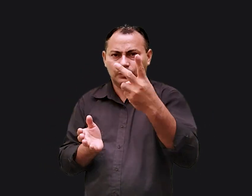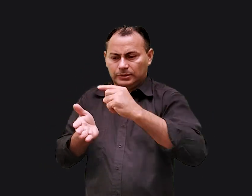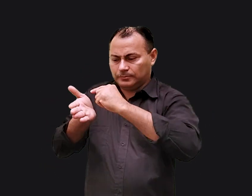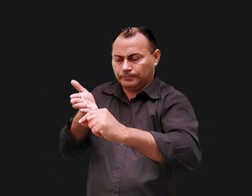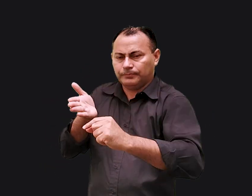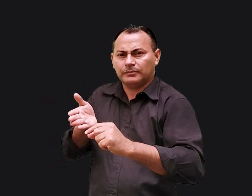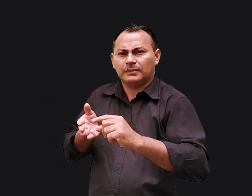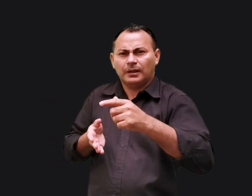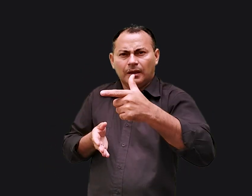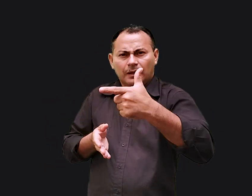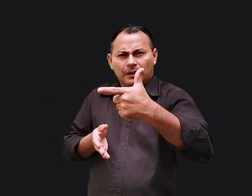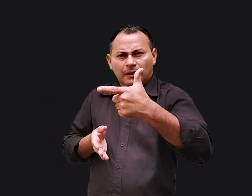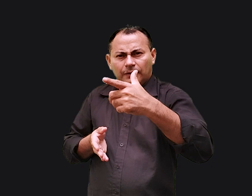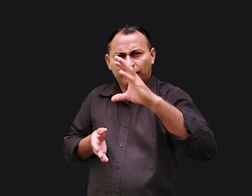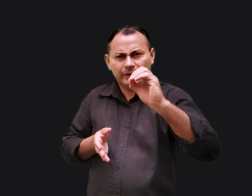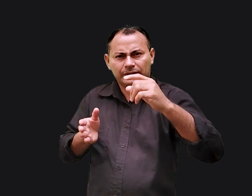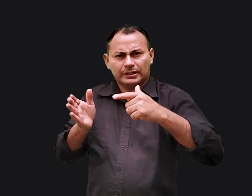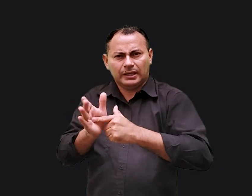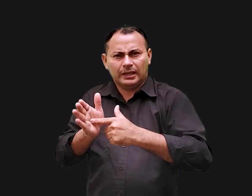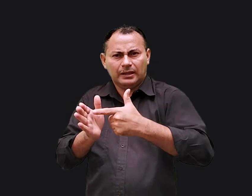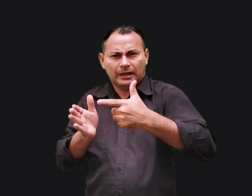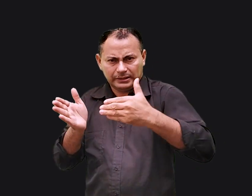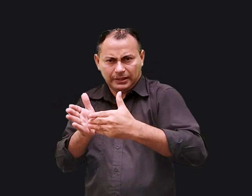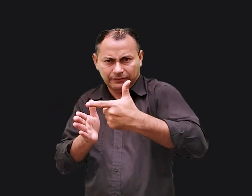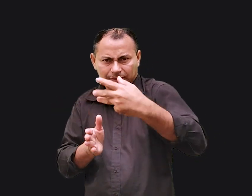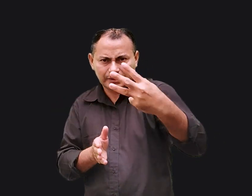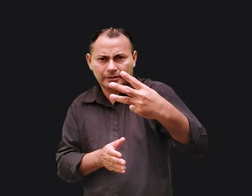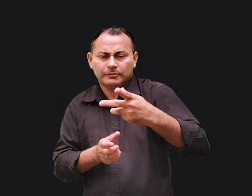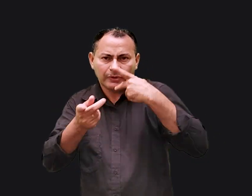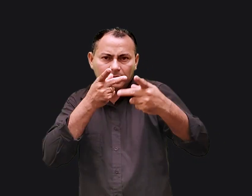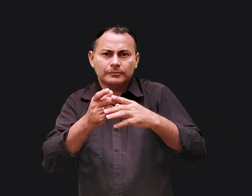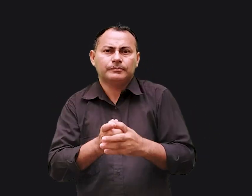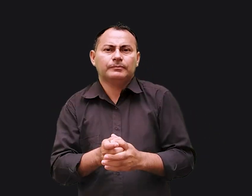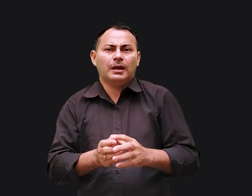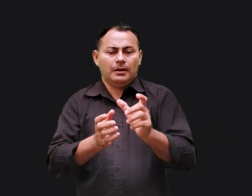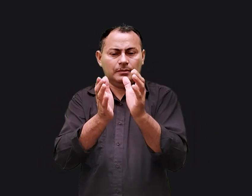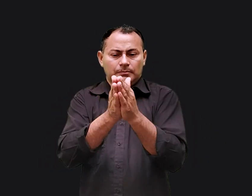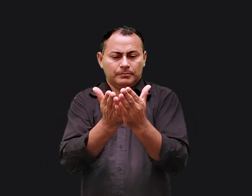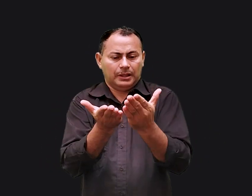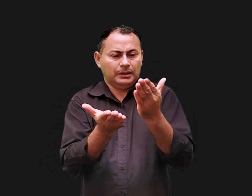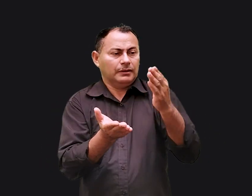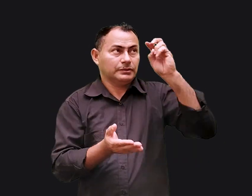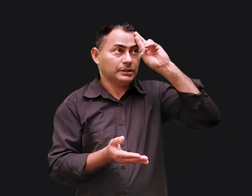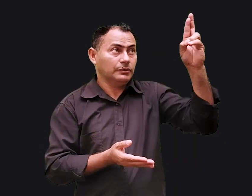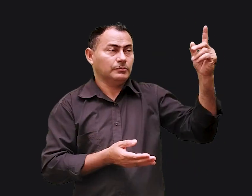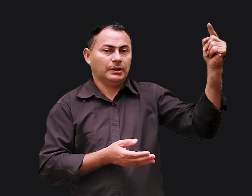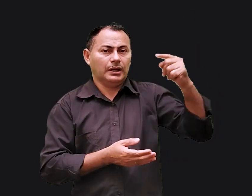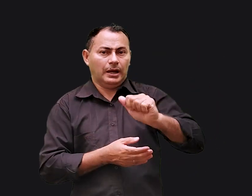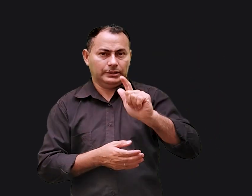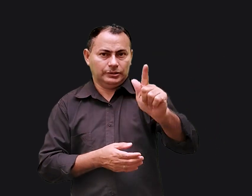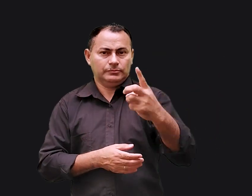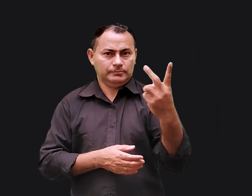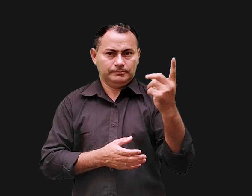2, versículos de 20 a 23. Diz assim, a palavra do Senhor veio a Ageu pela segunda